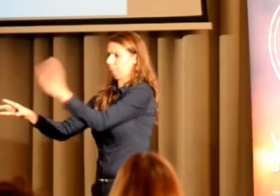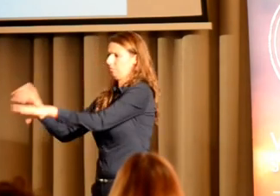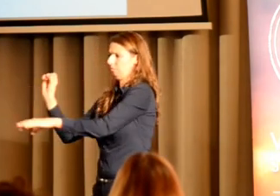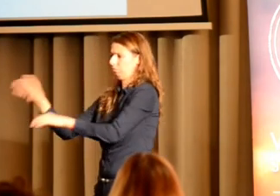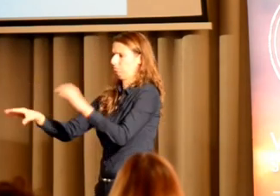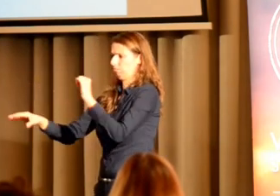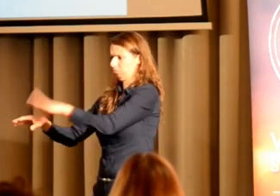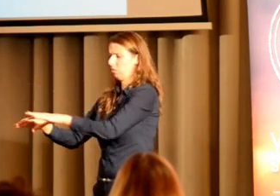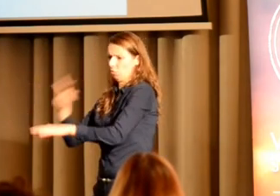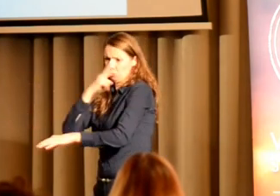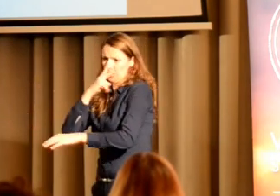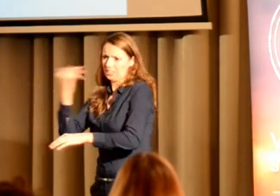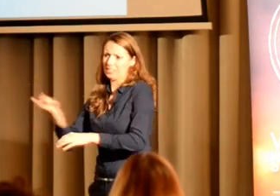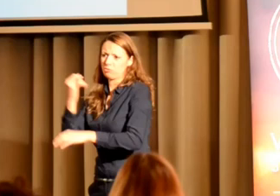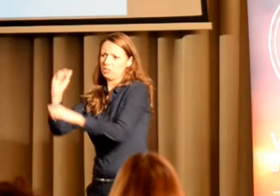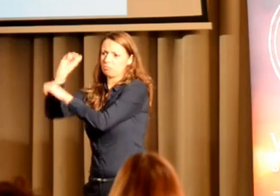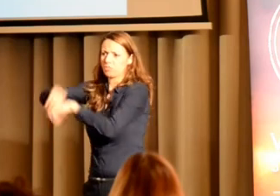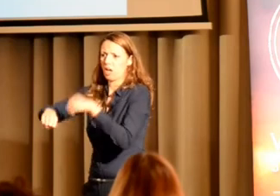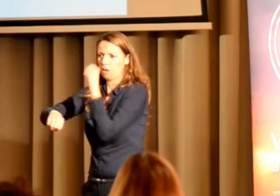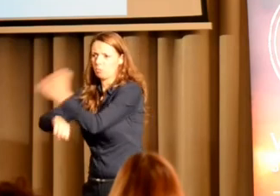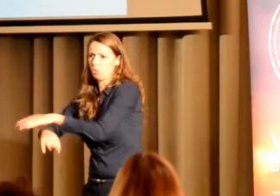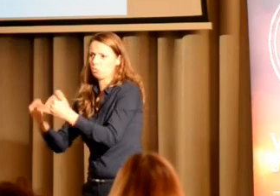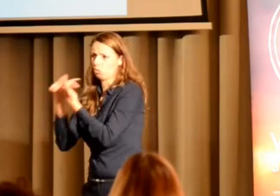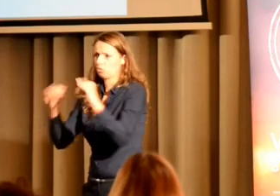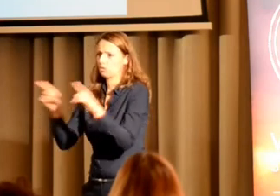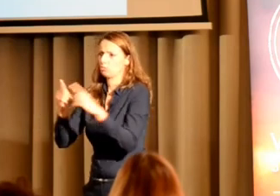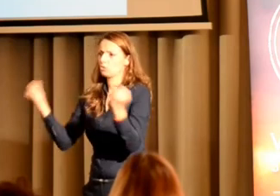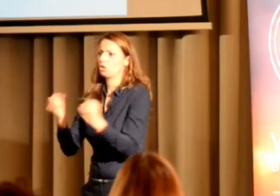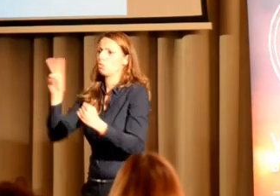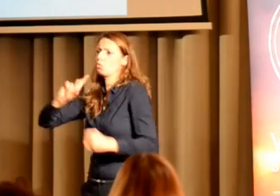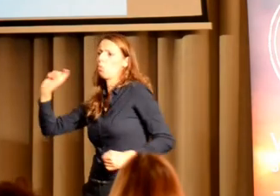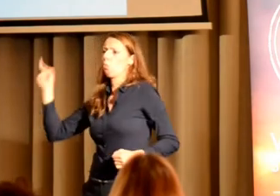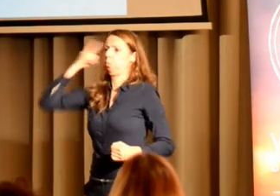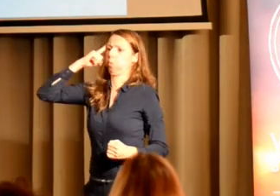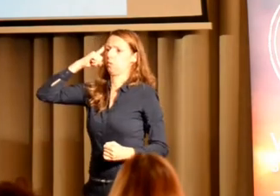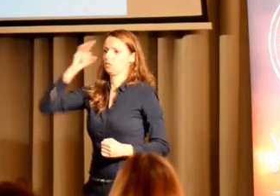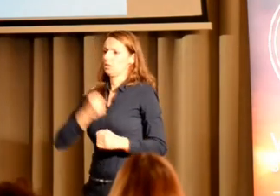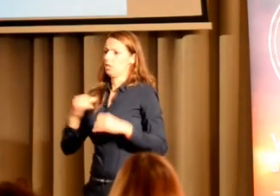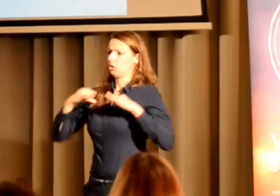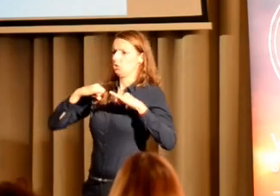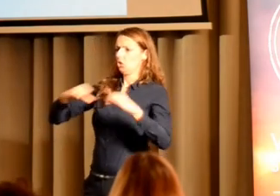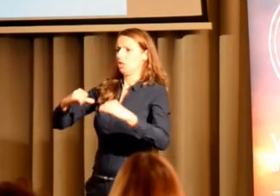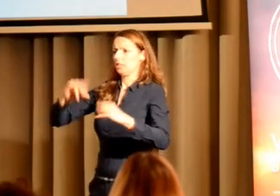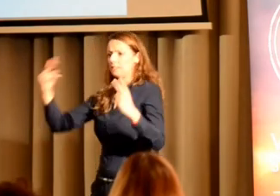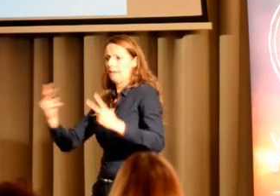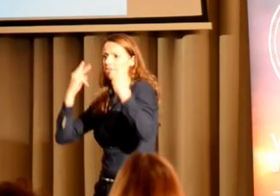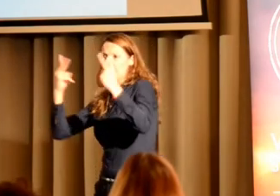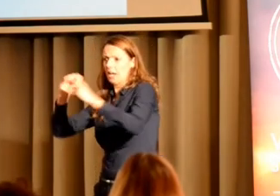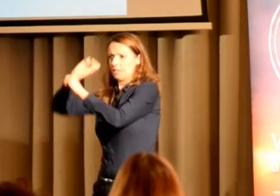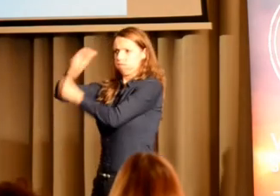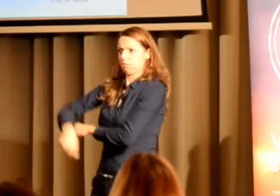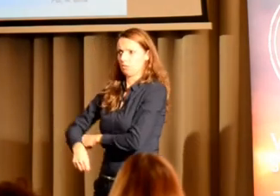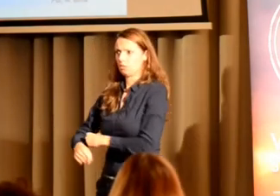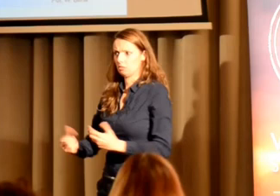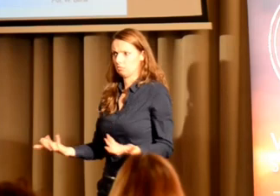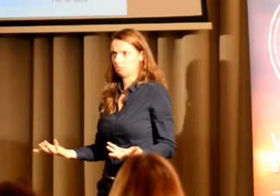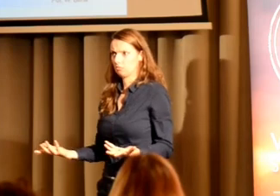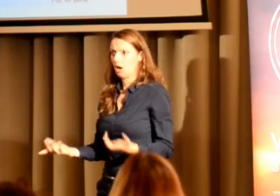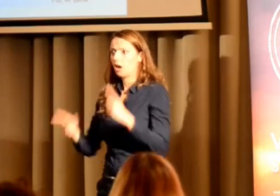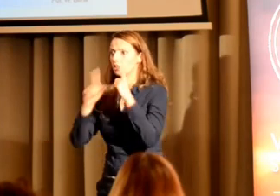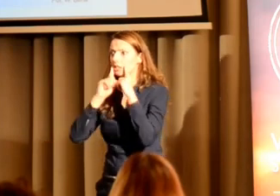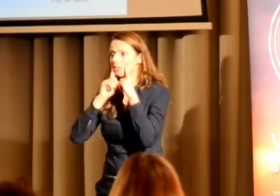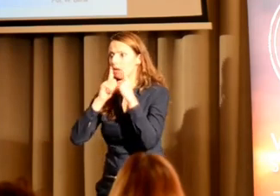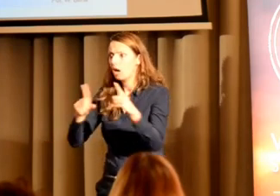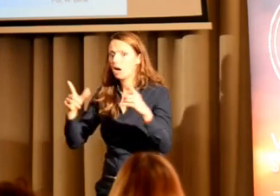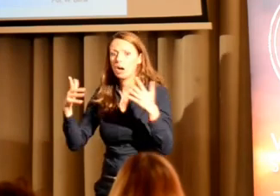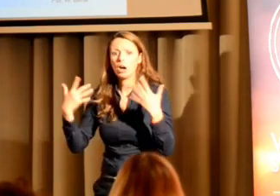wiadomo, że wtedy jest przemoc, ustala się hierarchia, najsilniejszy jest najważniejszy. Okazuje się, że w rzeczywistości